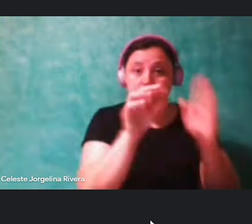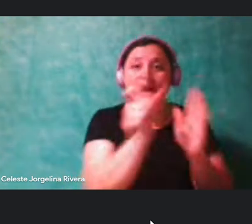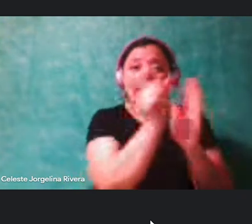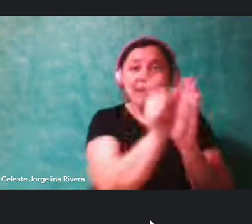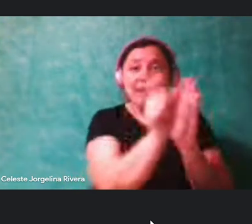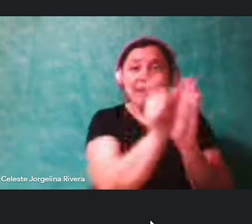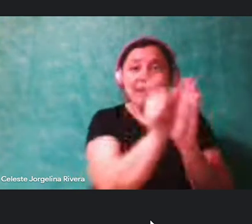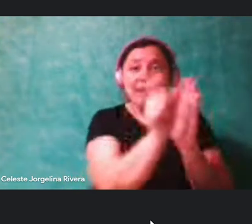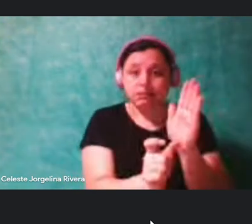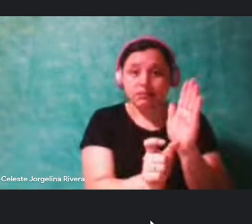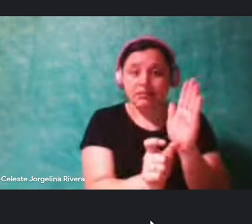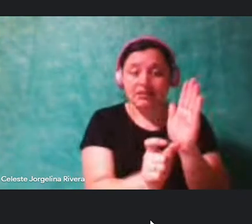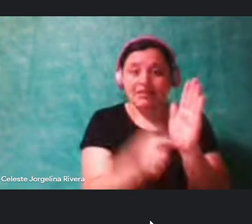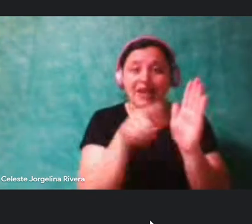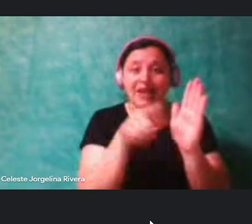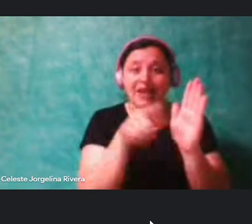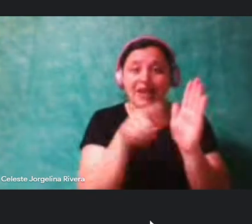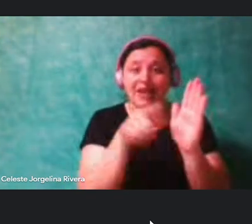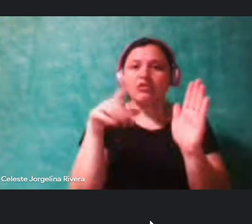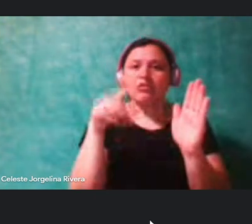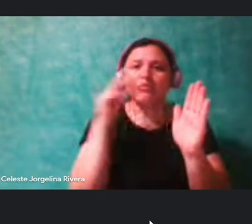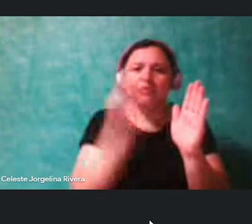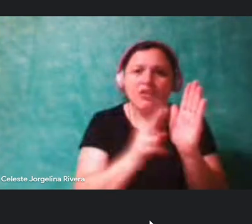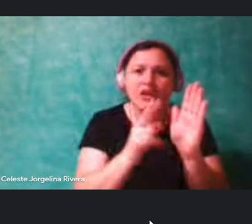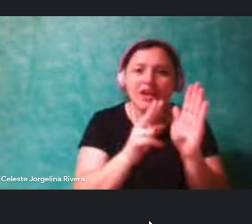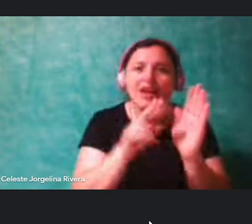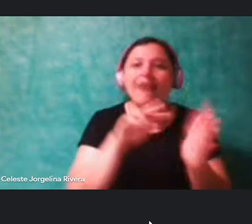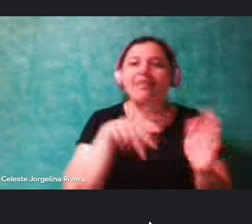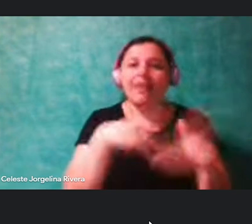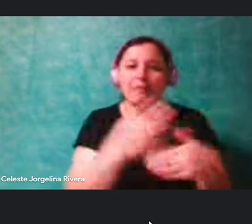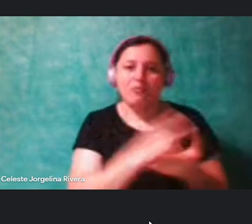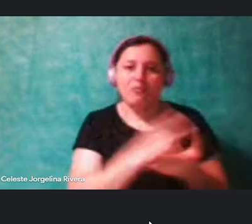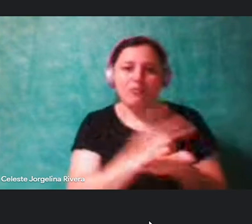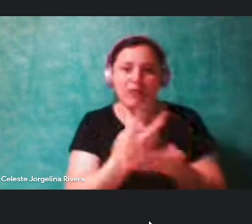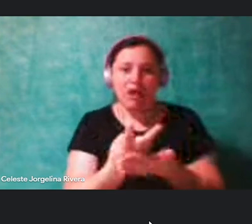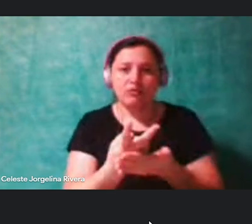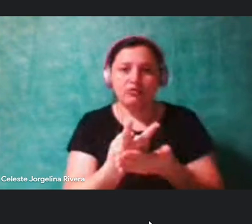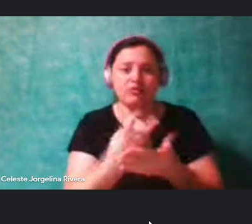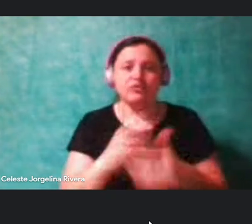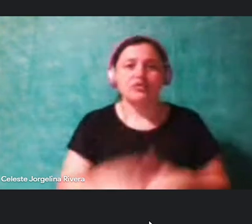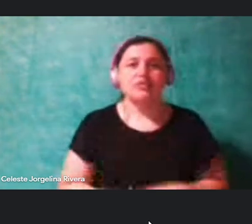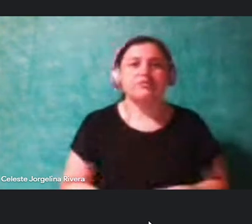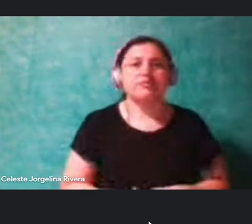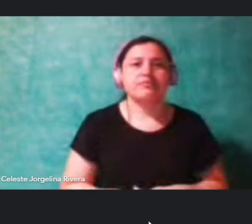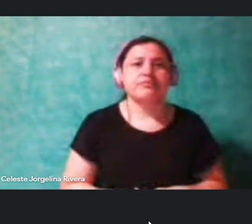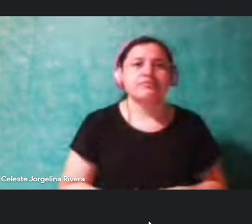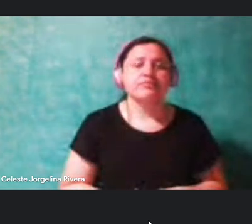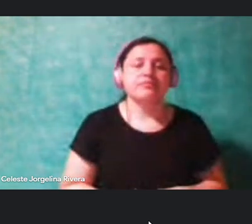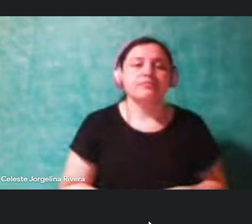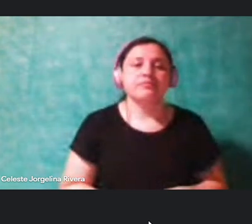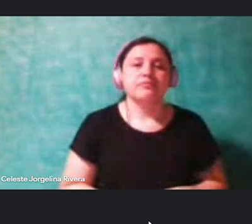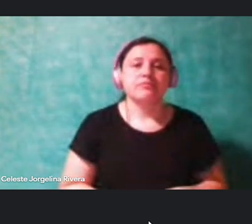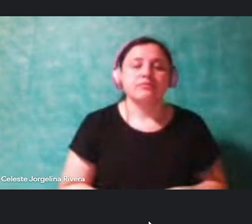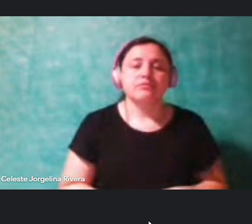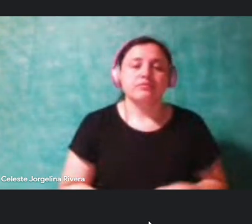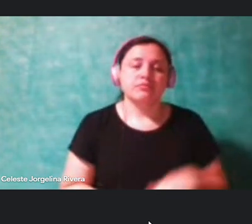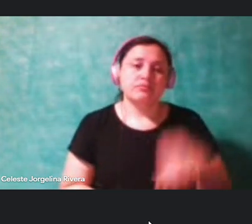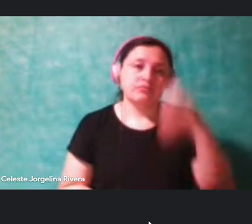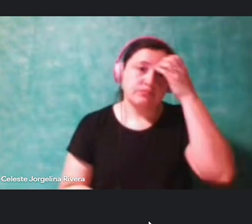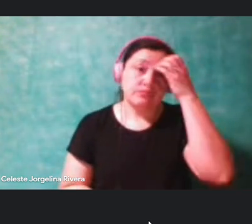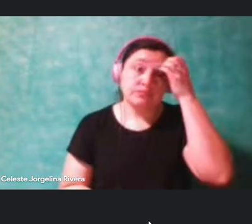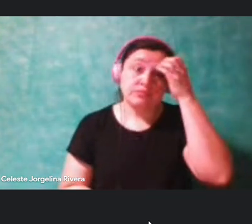should y Should y ought dijo que no to. ¿Sí? para muy formales. ¿Y qué otro?